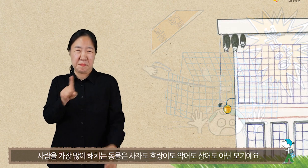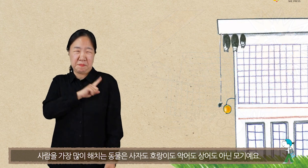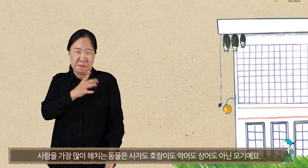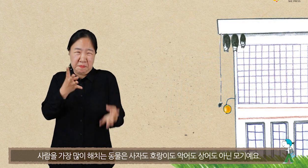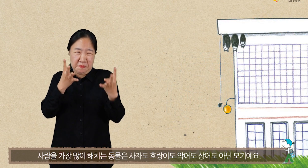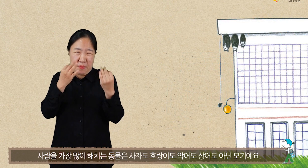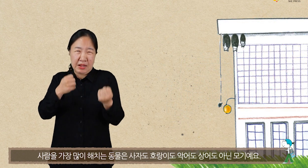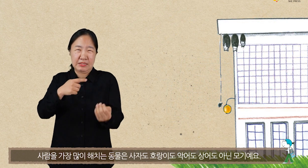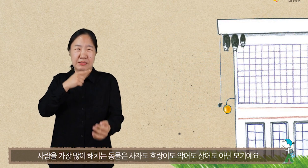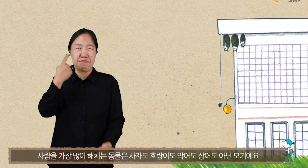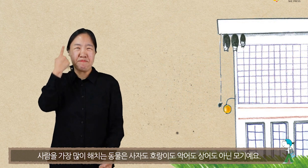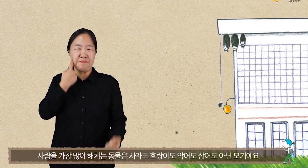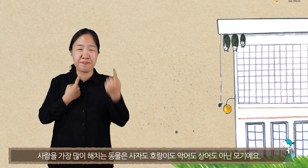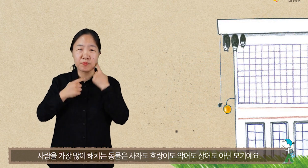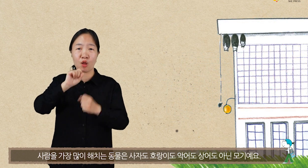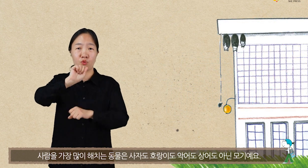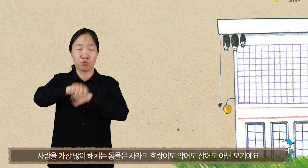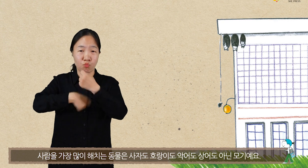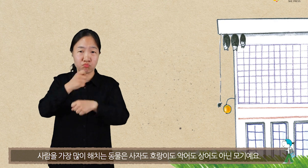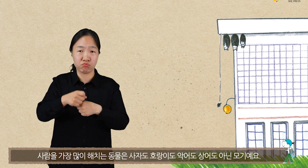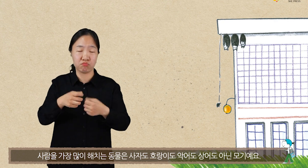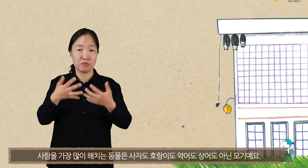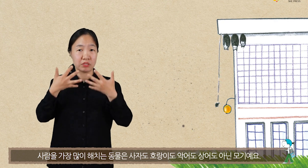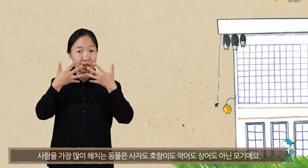사람을 가장 많이 해치는 동물은